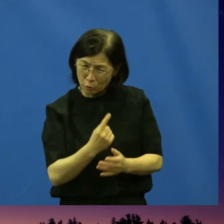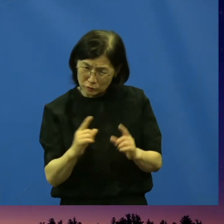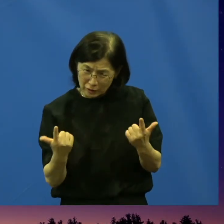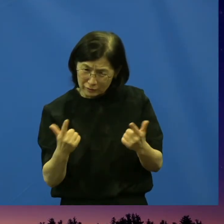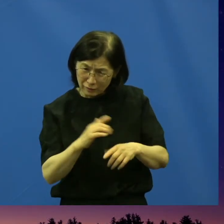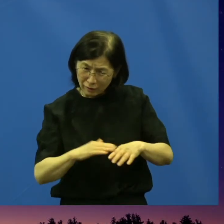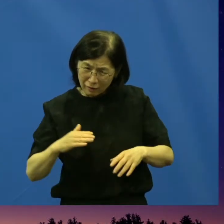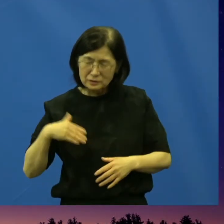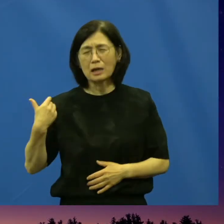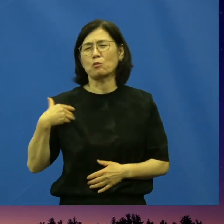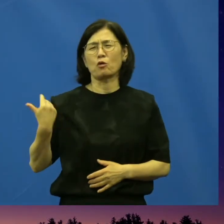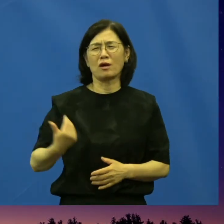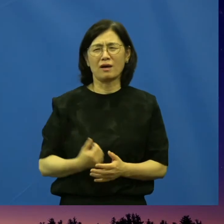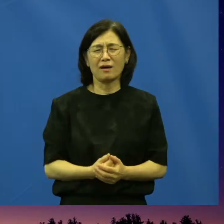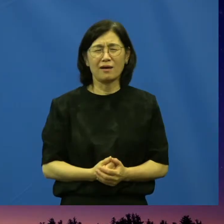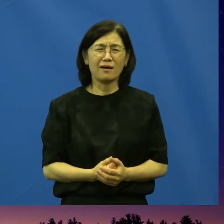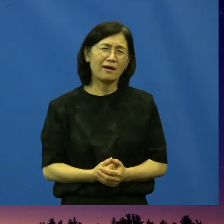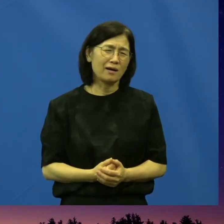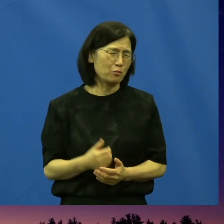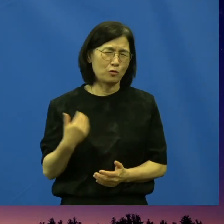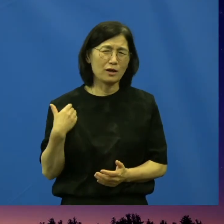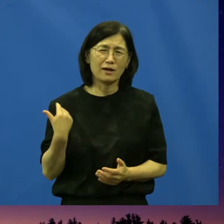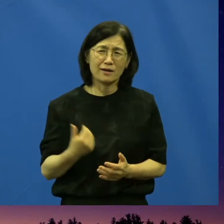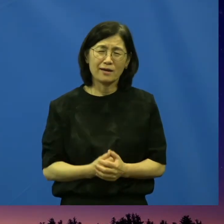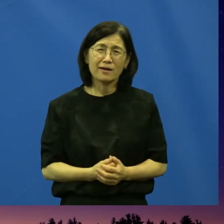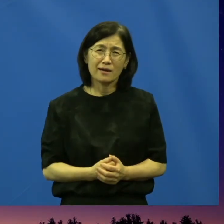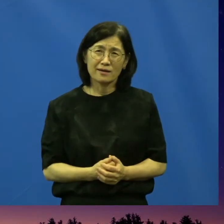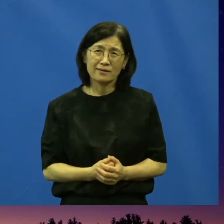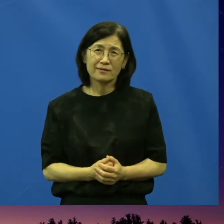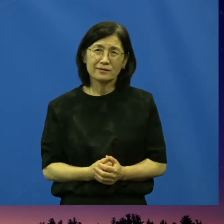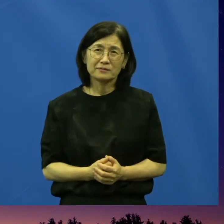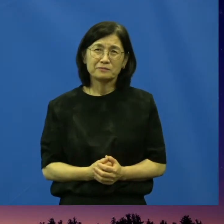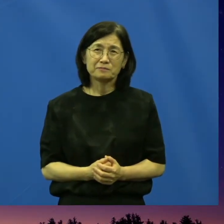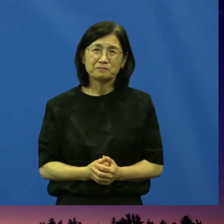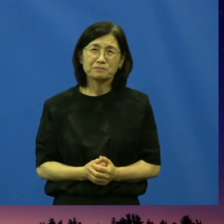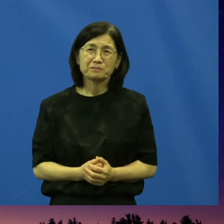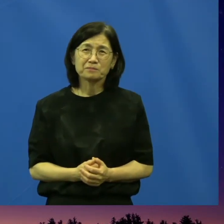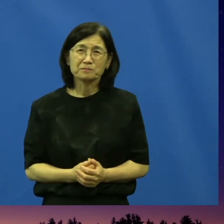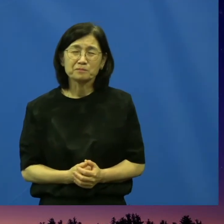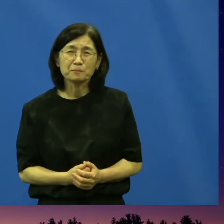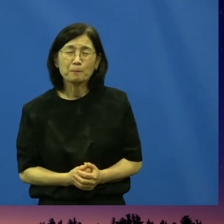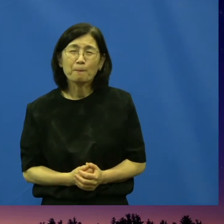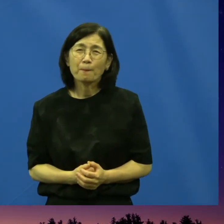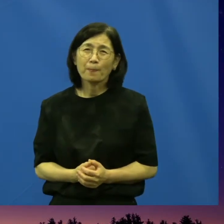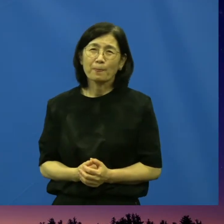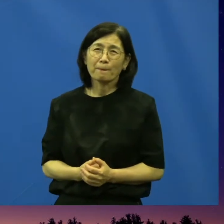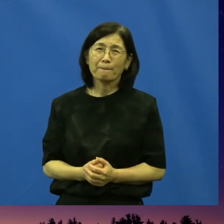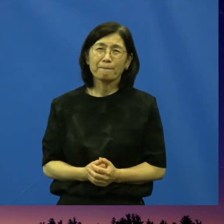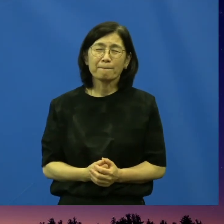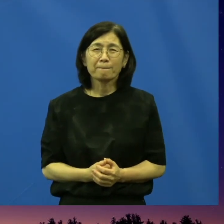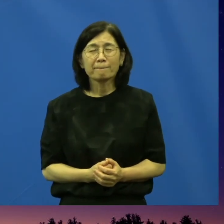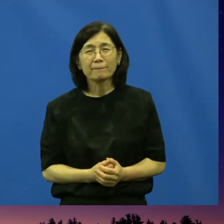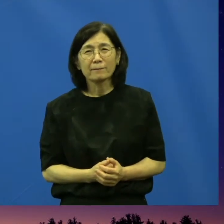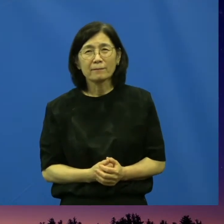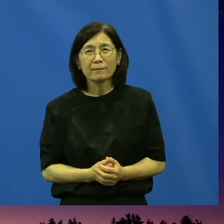그때부터 내 인생이 꼬일지 안 꼬일지 알 수가 없어. 근데 뭐 해야지, 뭐 어떻게 해요, 그죠?